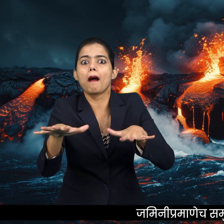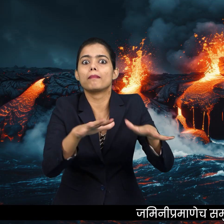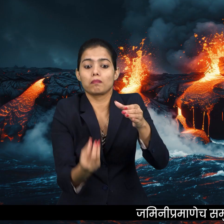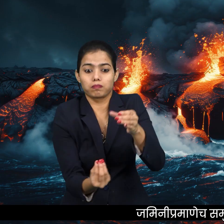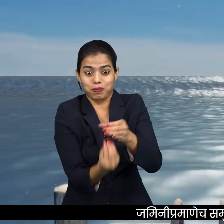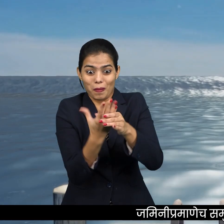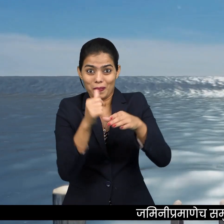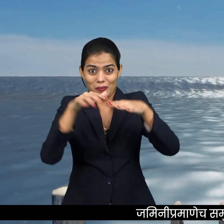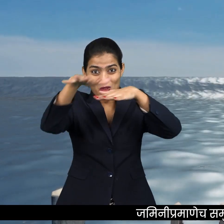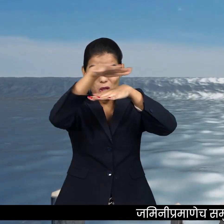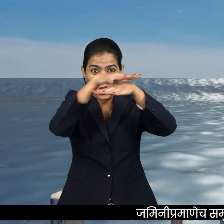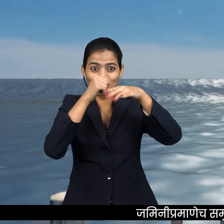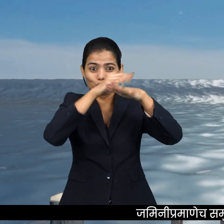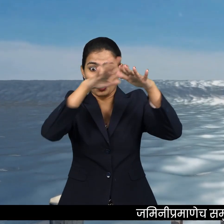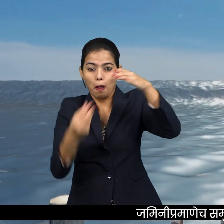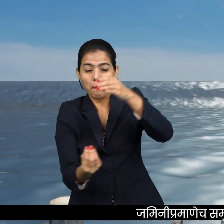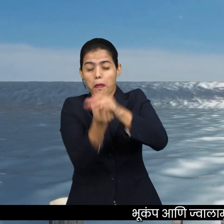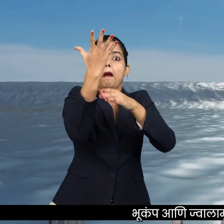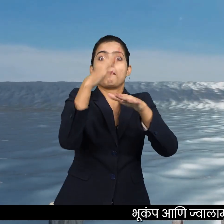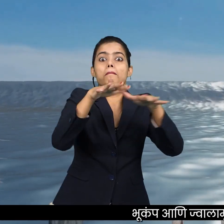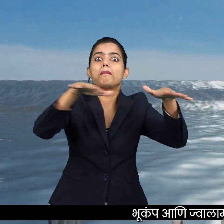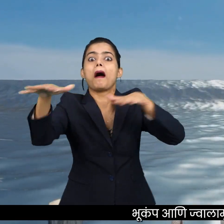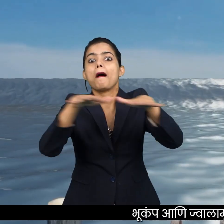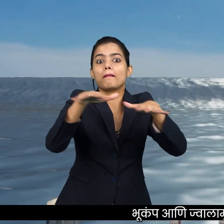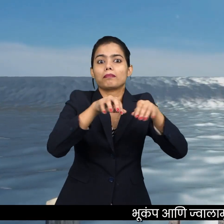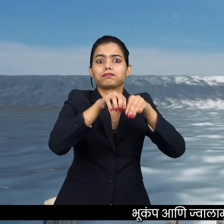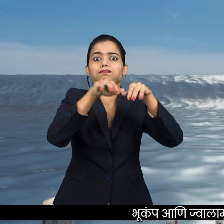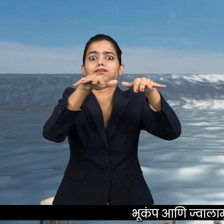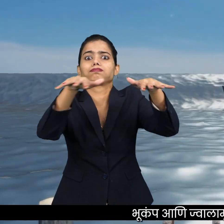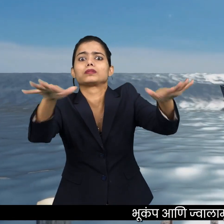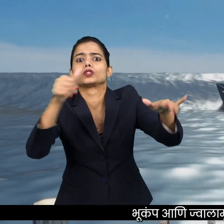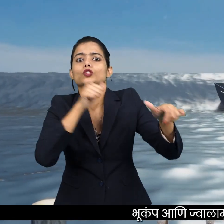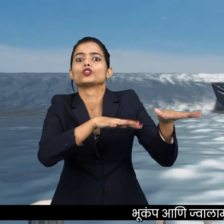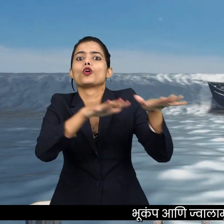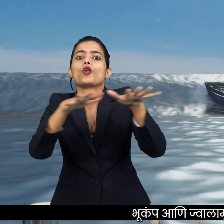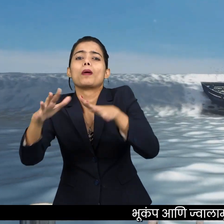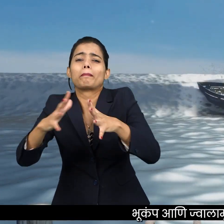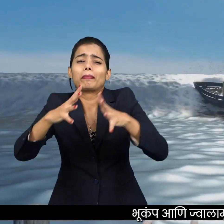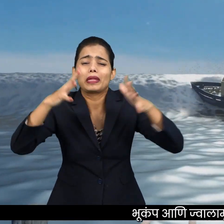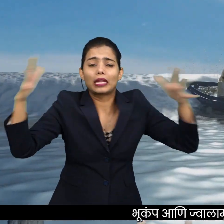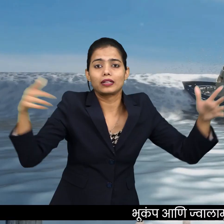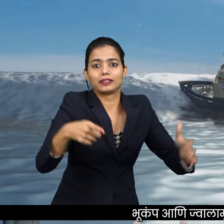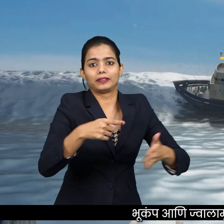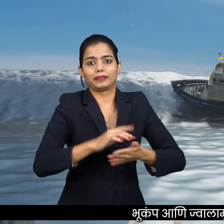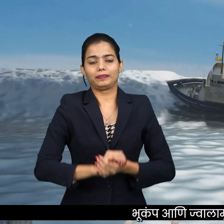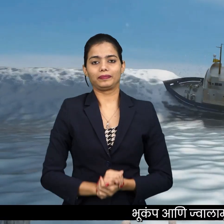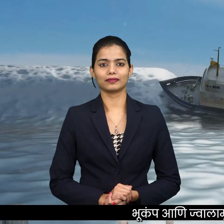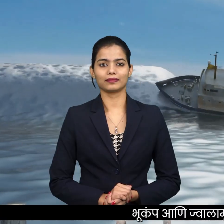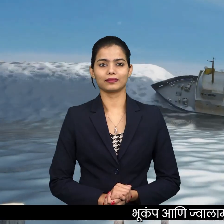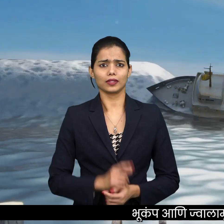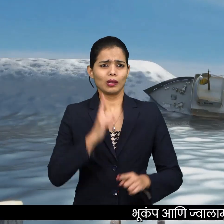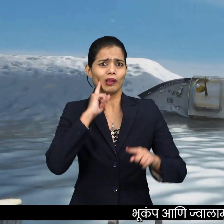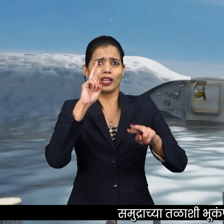जमिनीप्रमाणेच समुद्राच्या तळाशीही भूकंप आणि ज्वालामुखीचे उद्रेक होते.